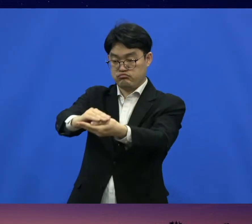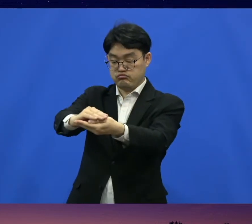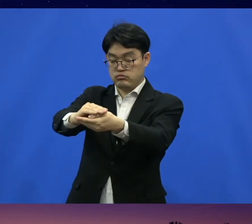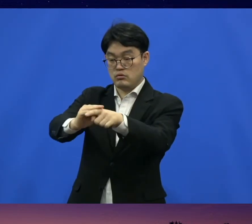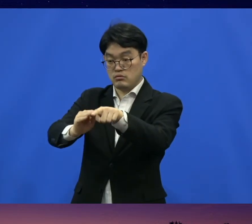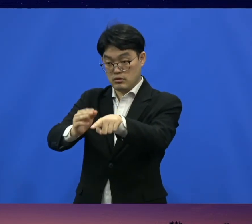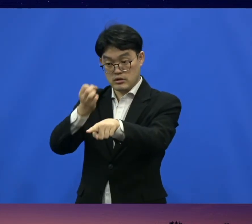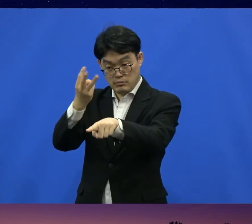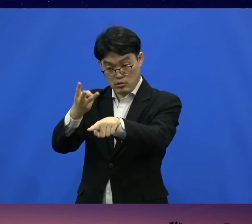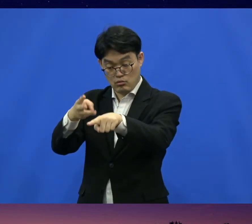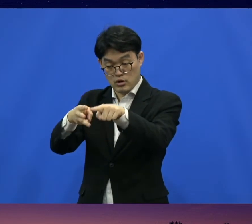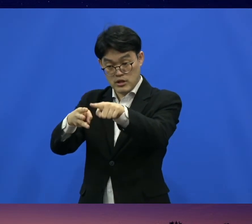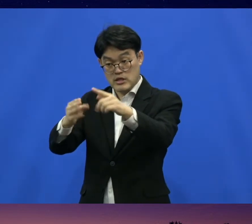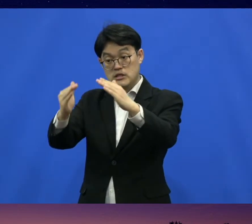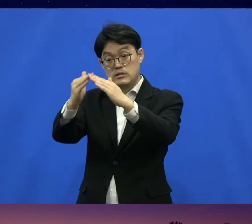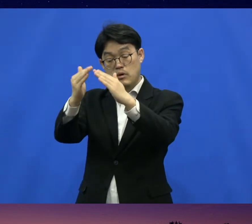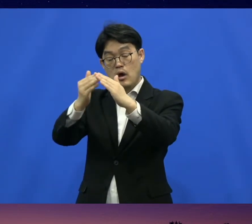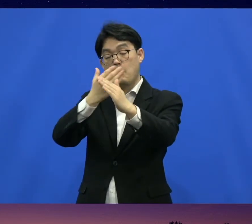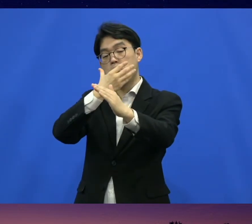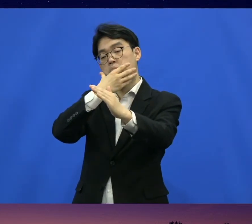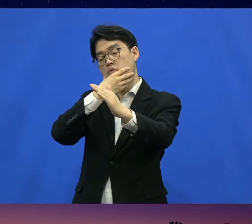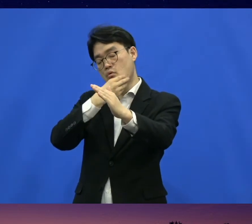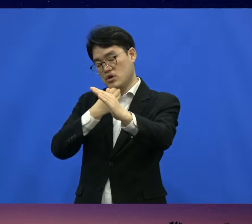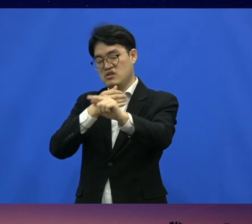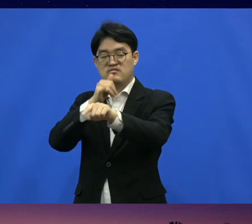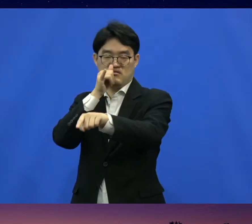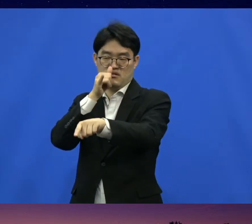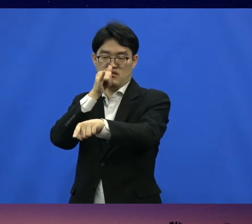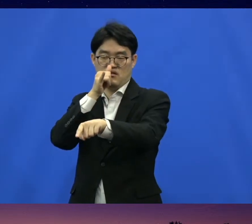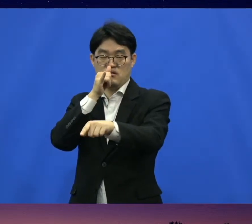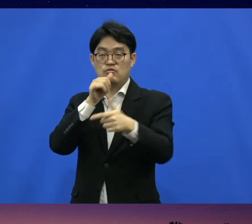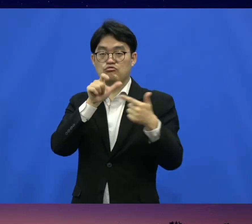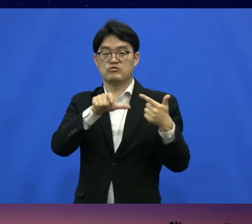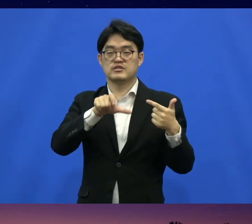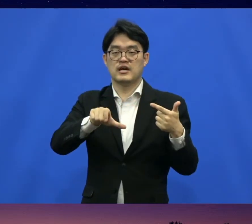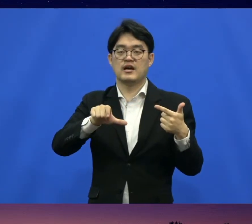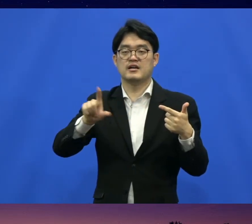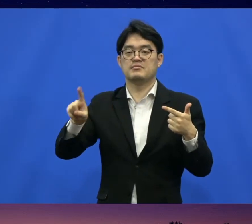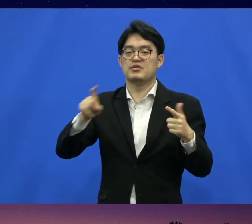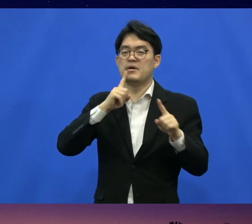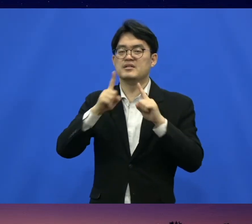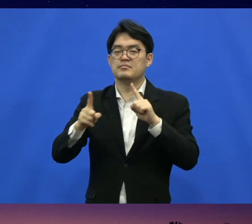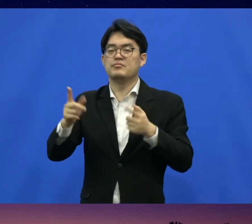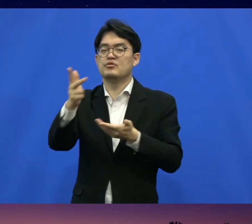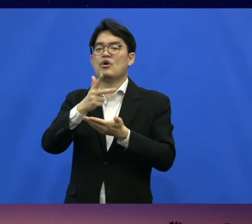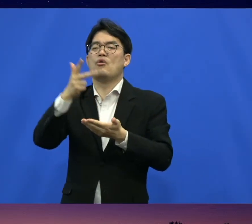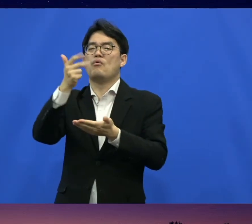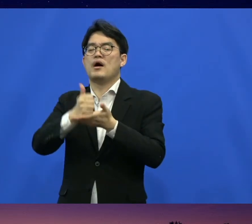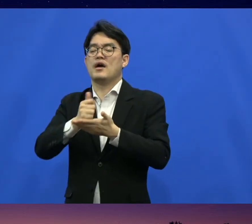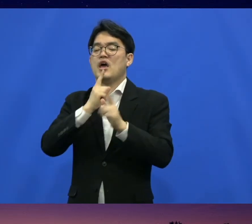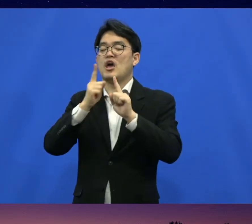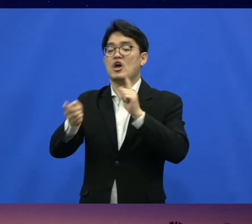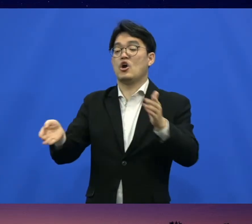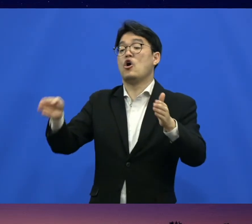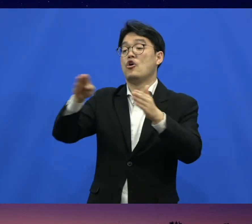6장 11절 말씀이에요. 우리 함께 읽어보겠습니다. 시작. 여호와의 궤가 가드